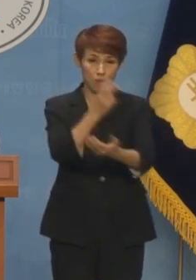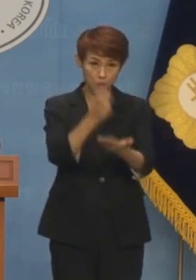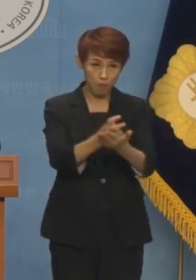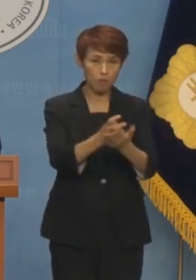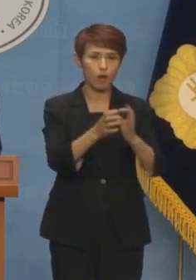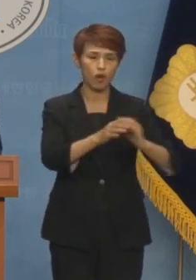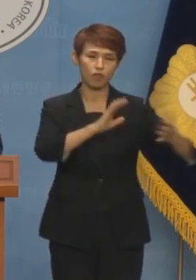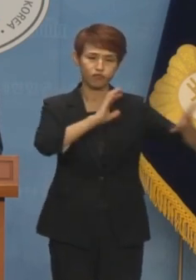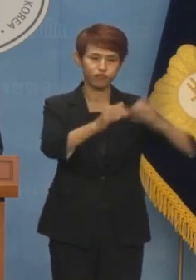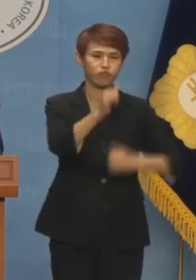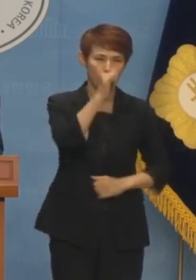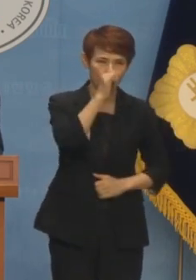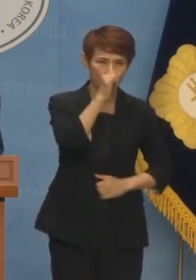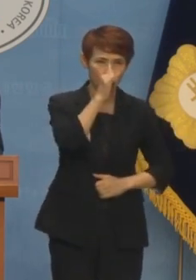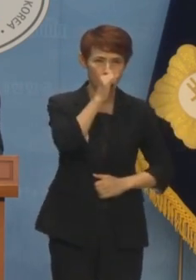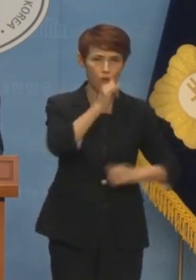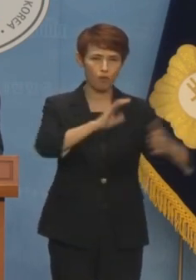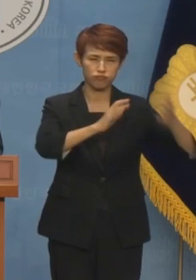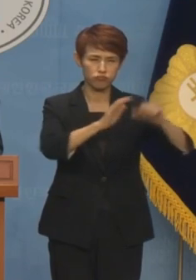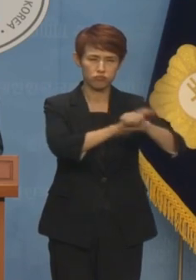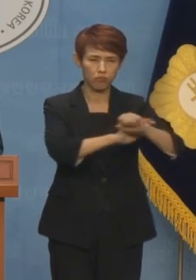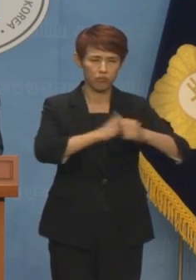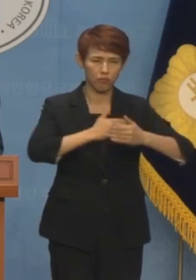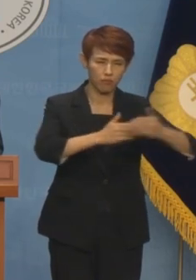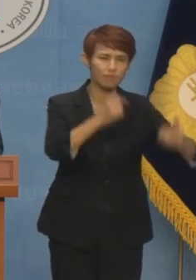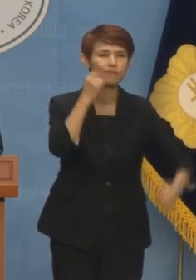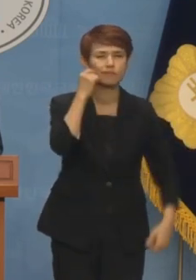있었지만 제대로 논의가 진행되지 못하고